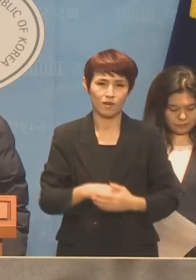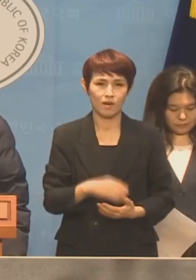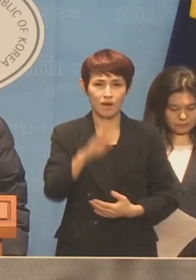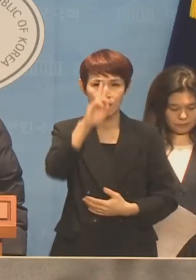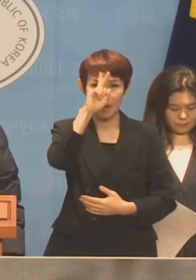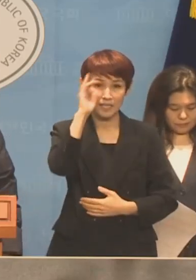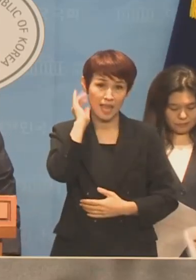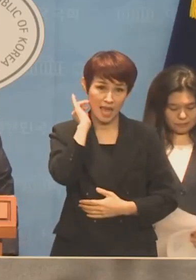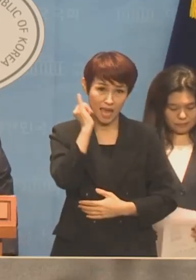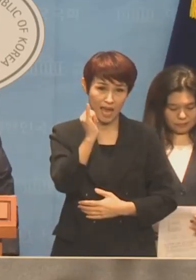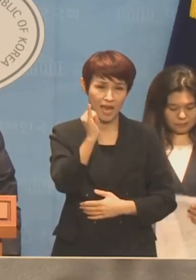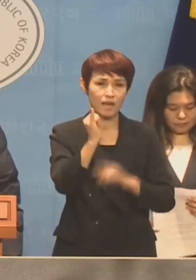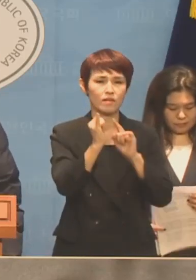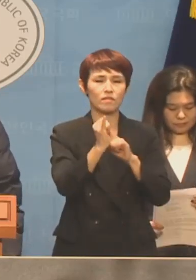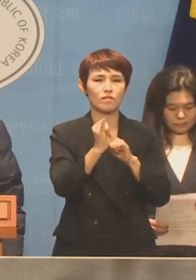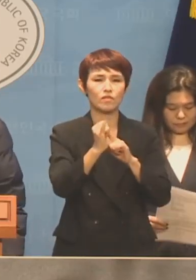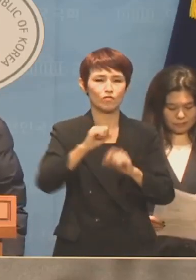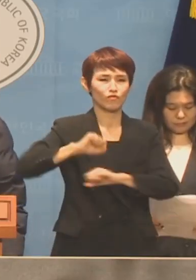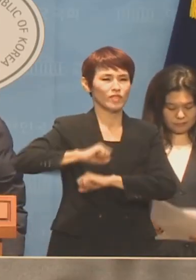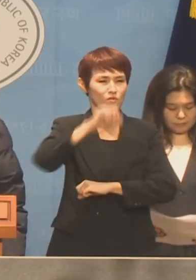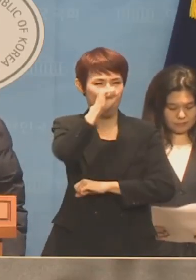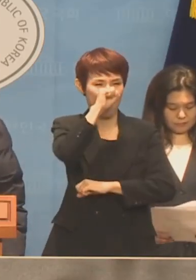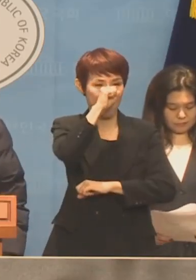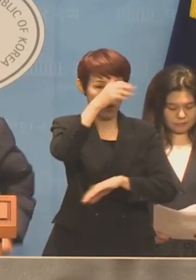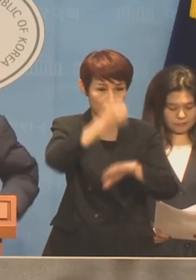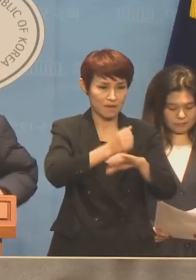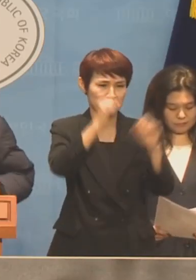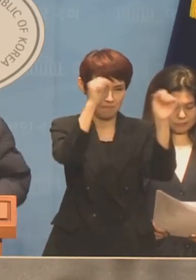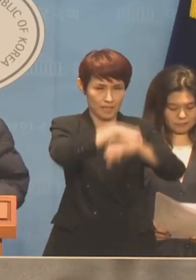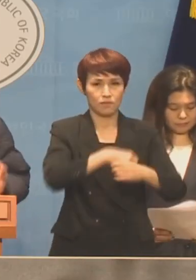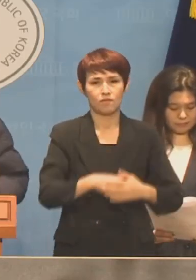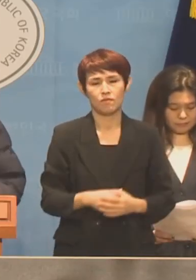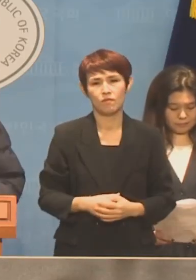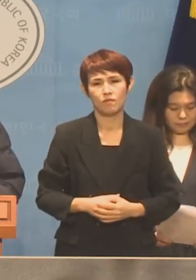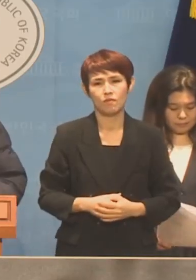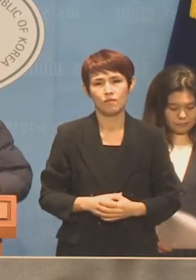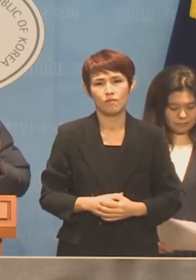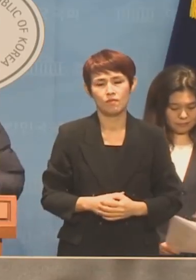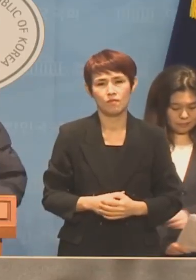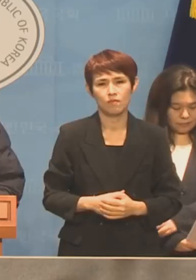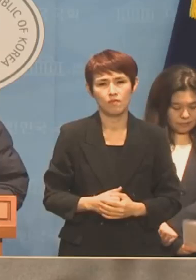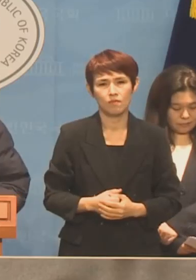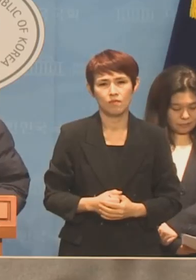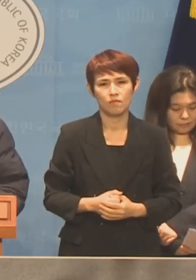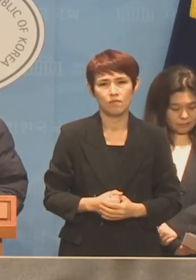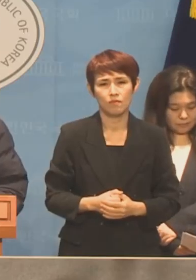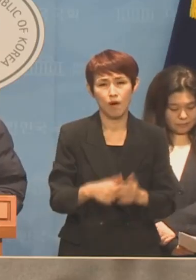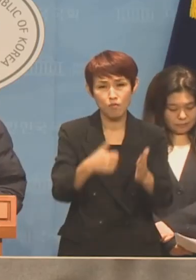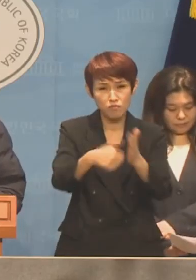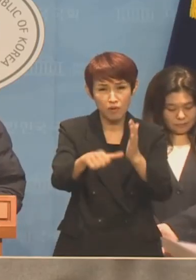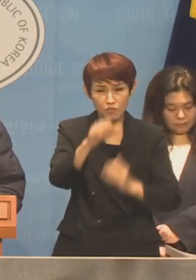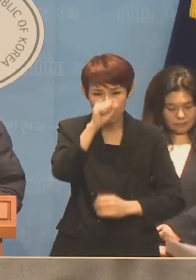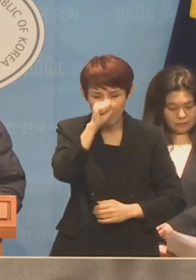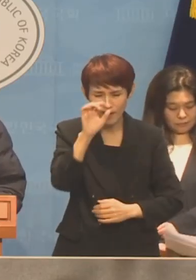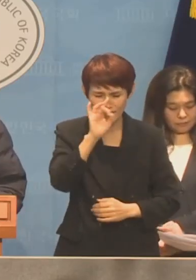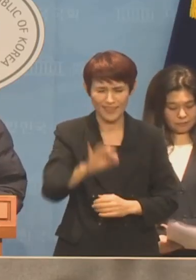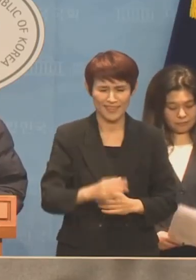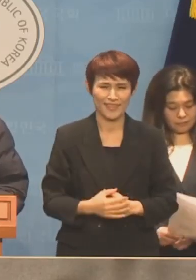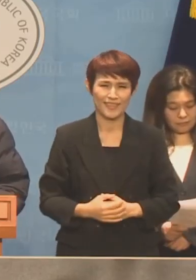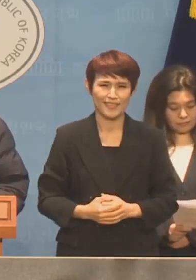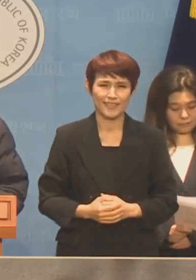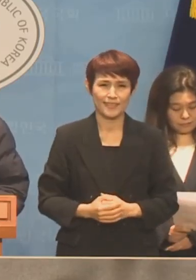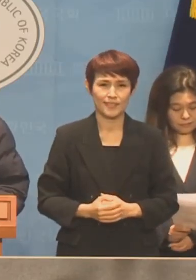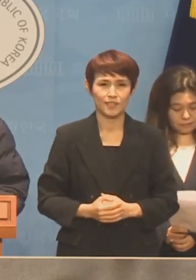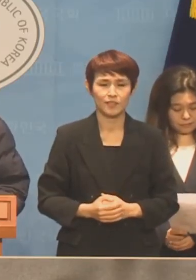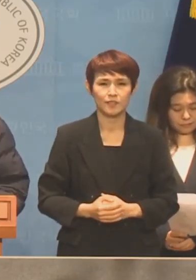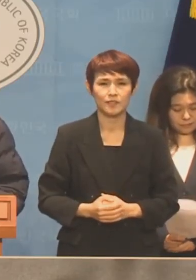박근혜는 군사정권을 좋아해가지고 망해버렸어요. 그리고 사물을 너무 좋아하면 안 돼요.